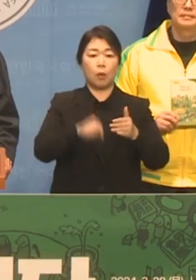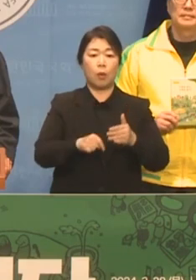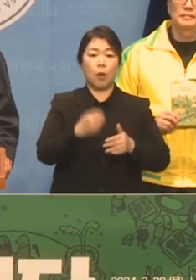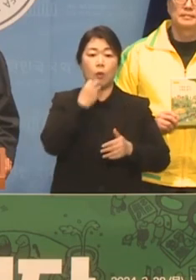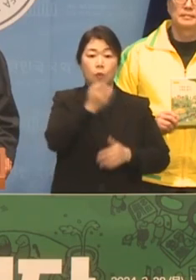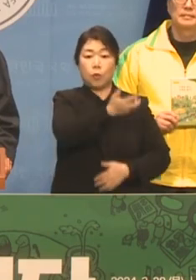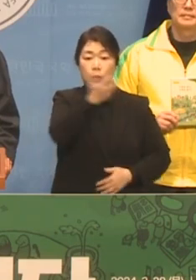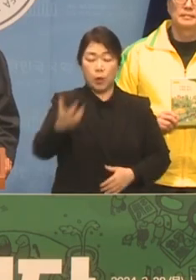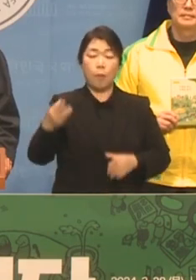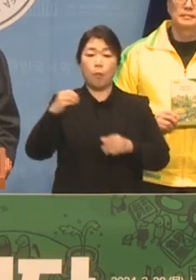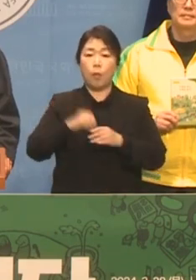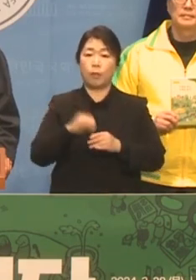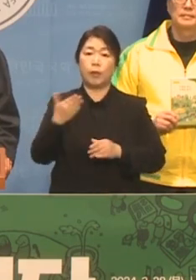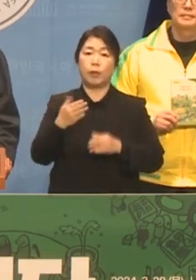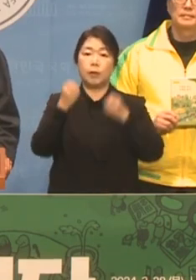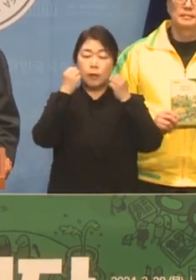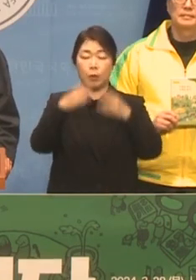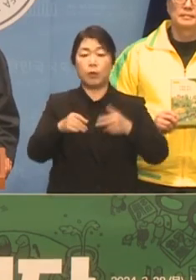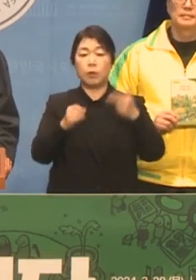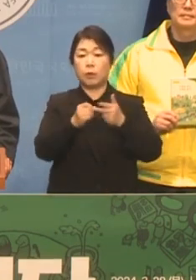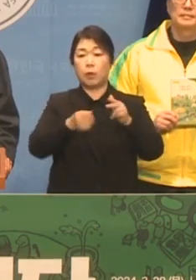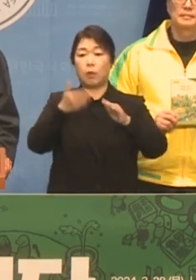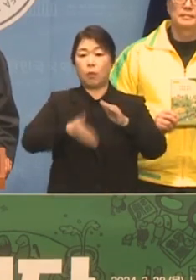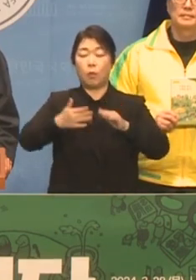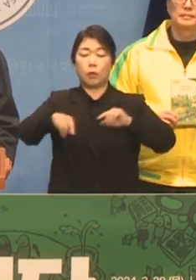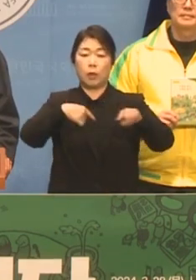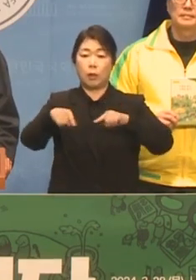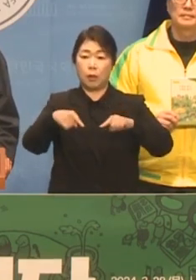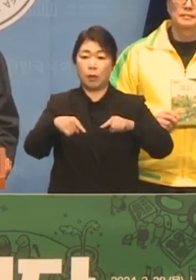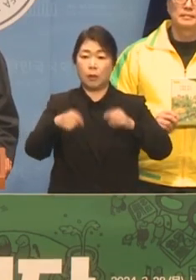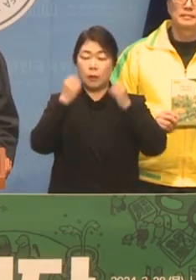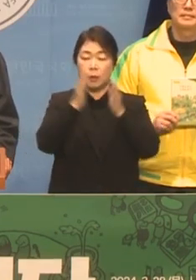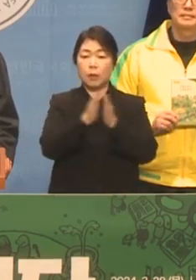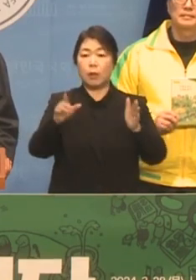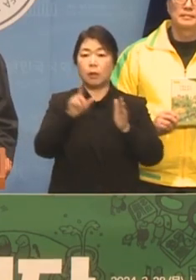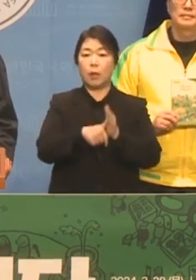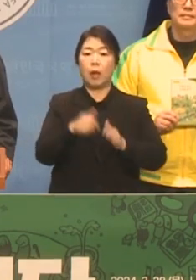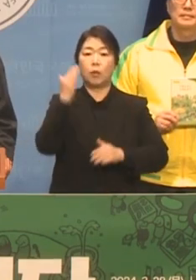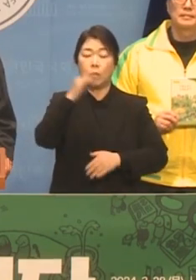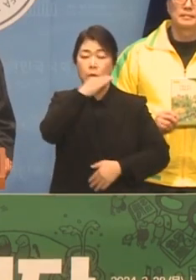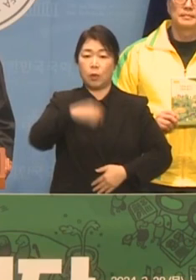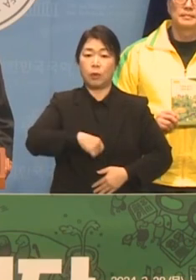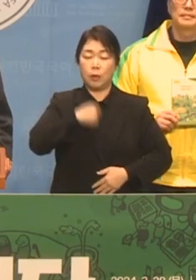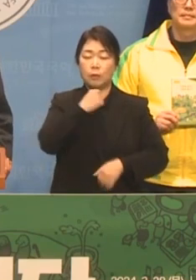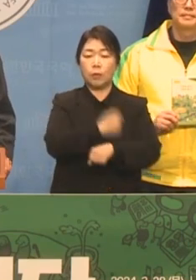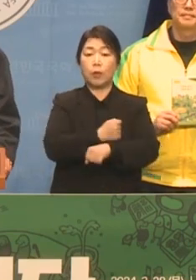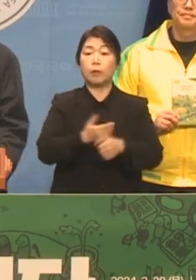포함한 새로운 제 7 공학의 개의 녹색 정의당이 앞장서겠습니다